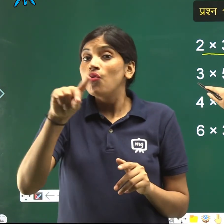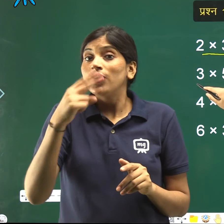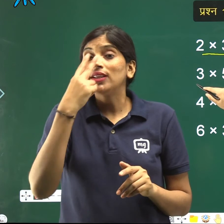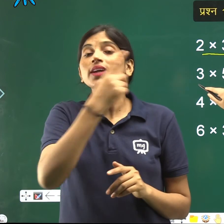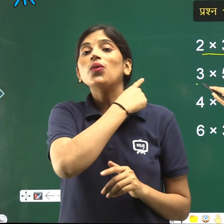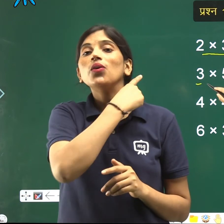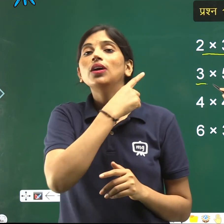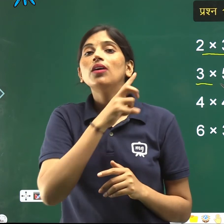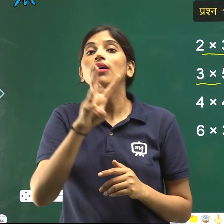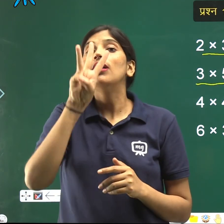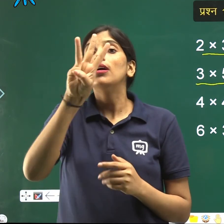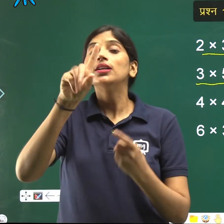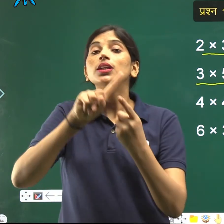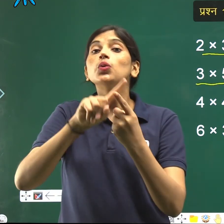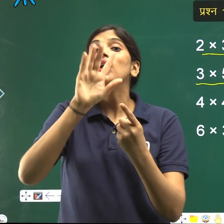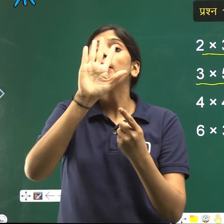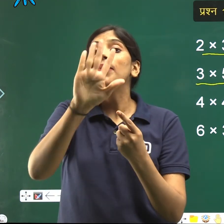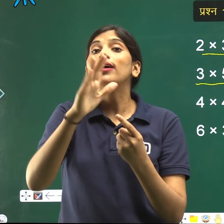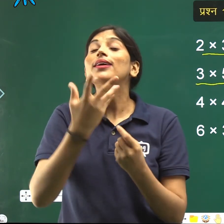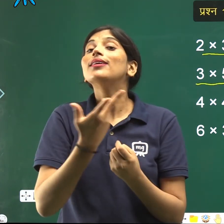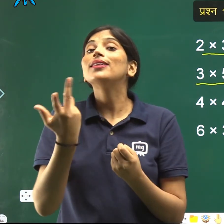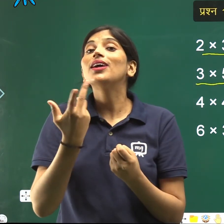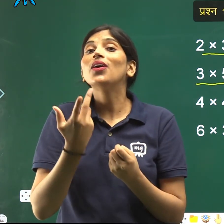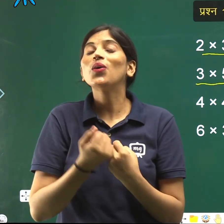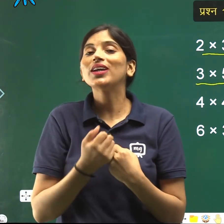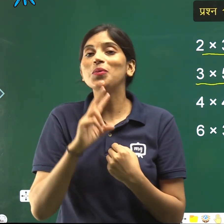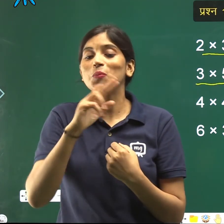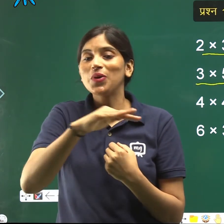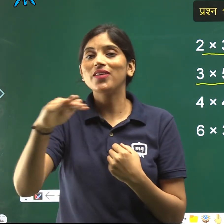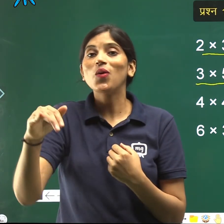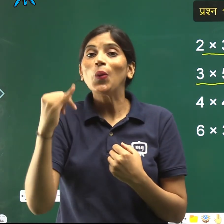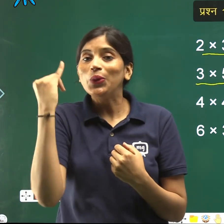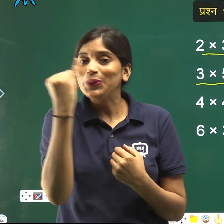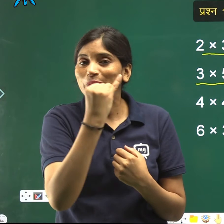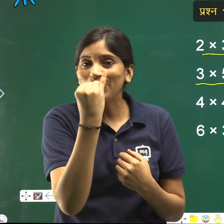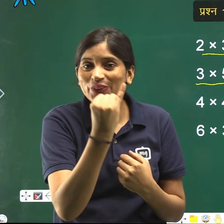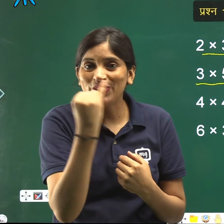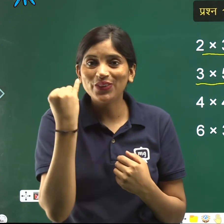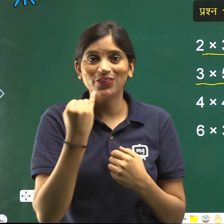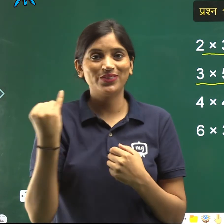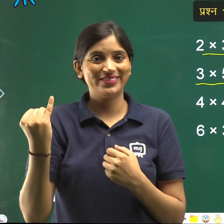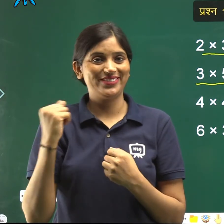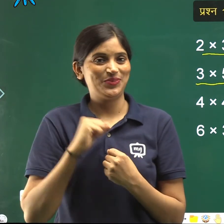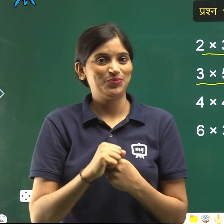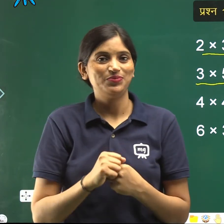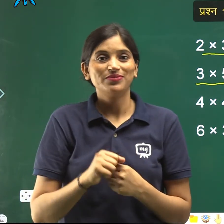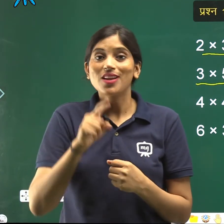देखो, 3 गुणा 5 कितने होते हैं बच्चों? ढूंढो ढूंढो।